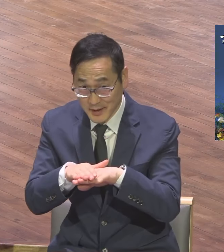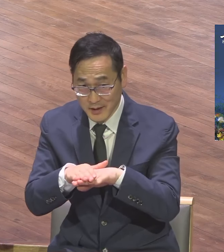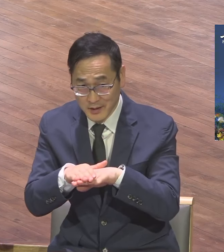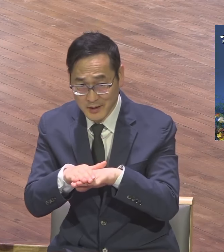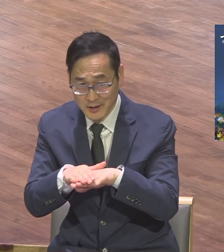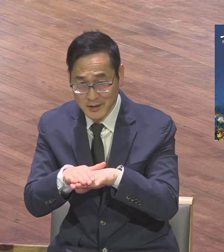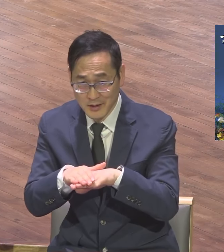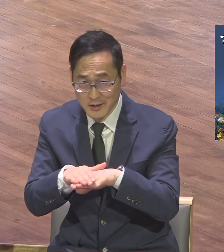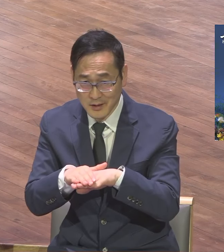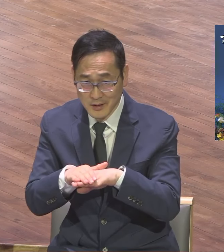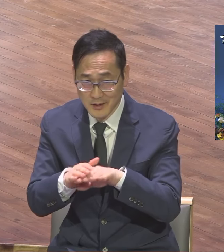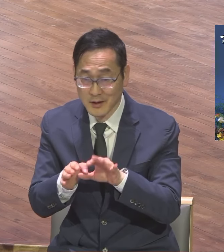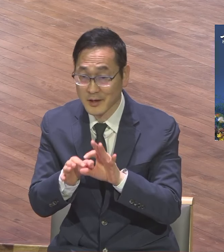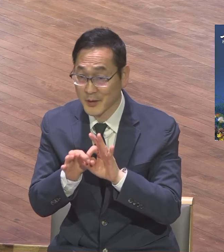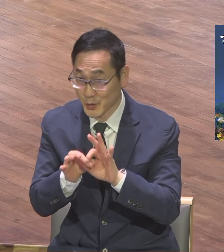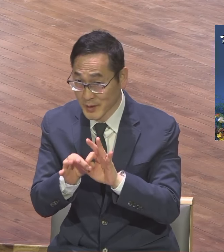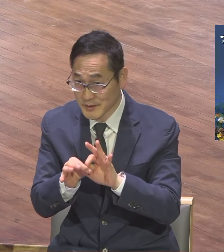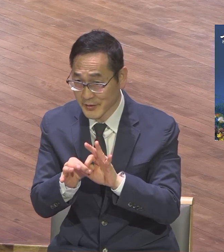정말